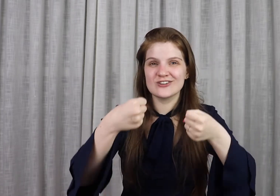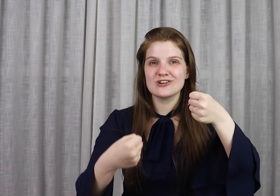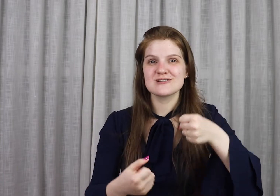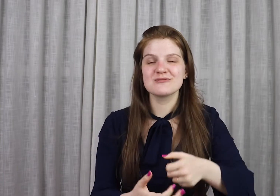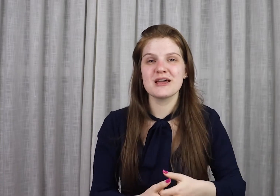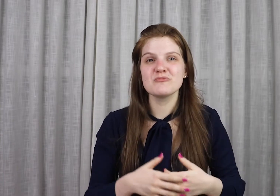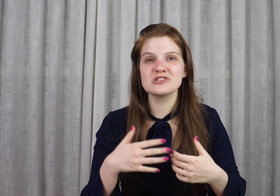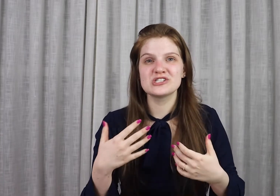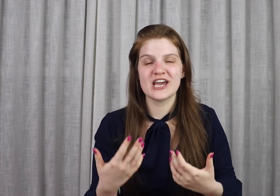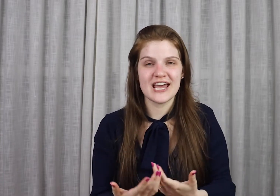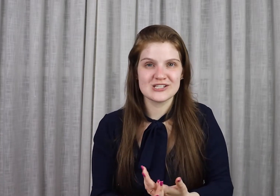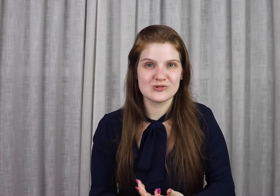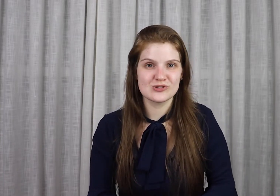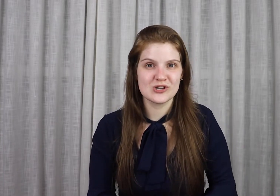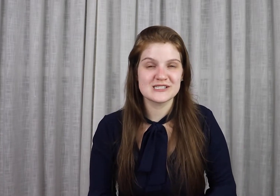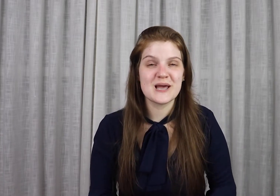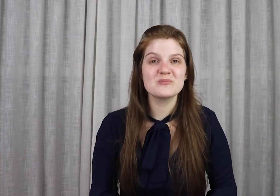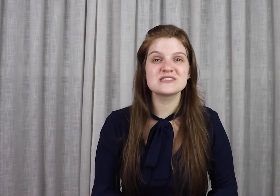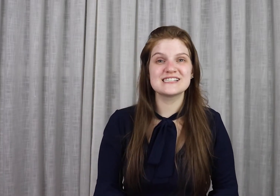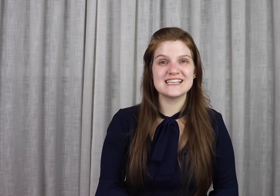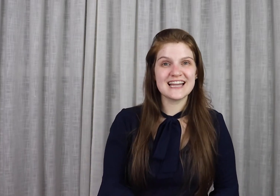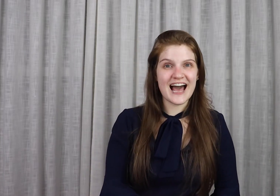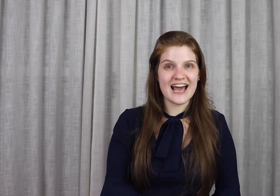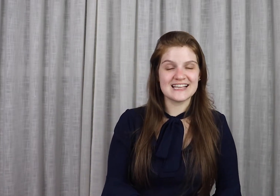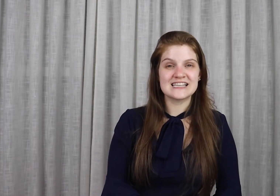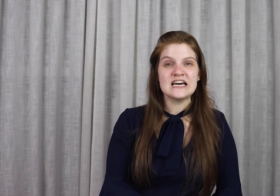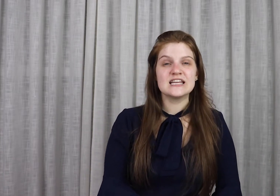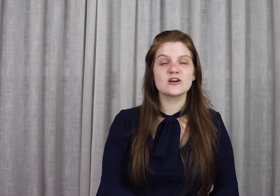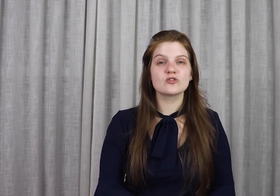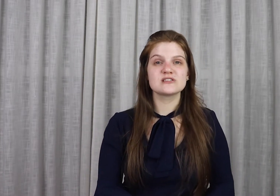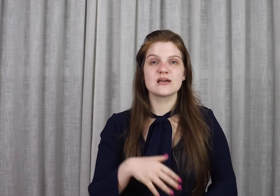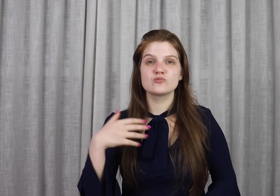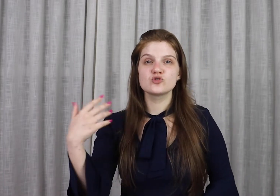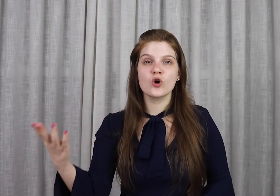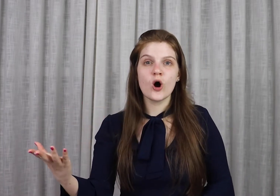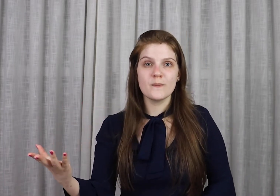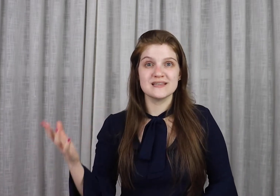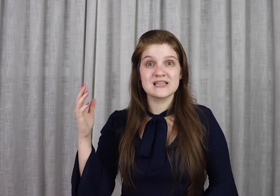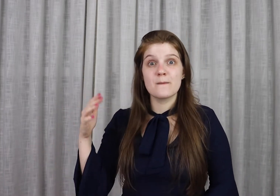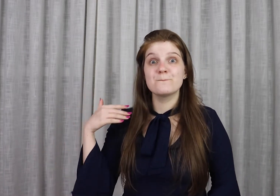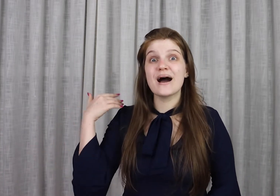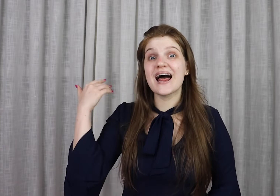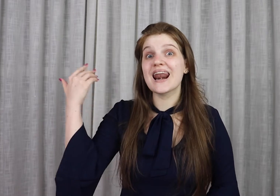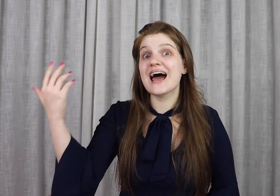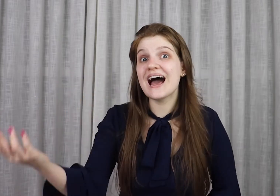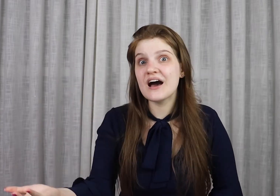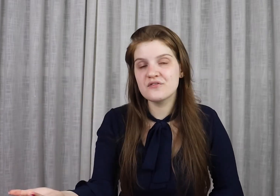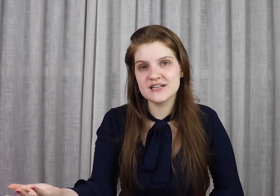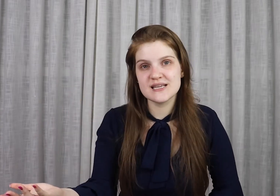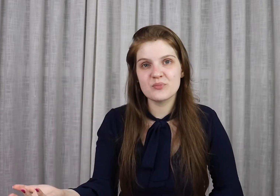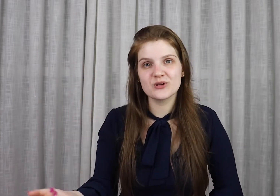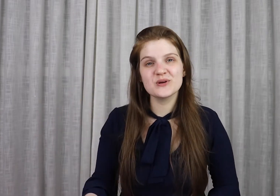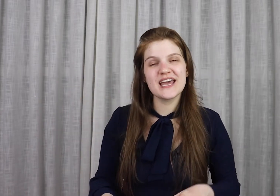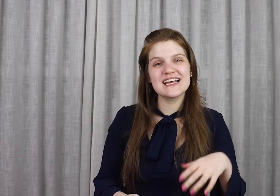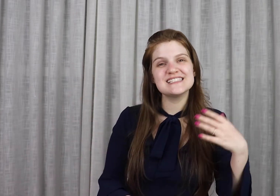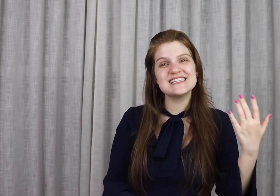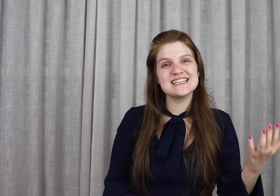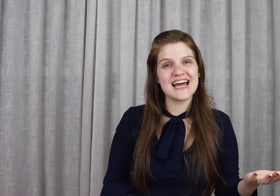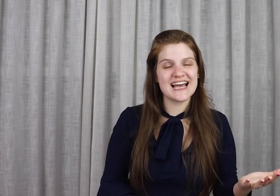nós não temos gestos, nós temos sinais. Então, nós temos nomes, palavras em português e sinais